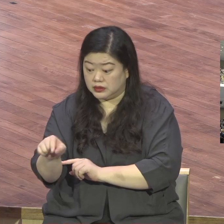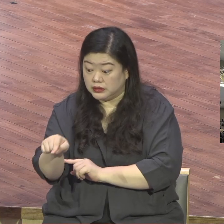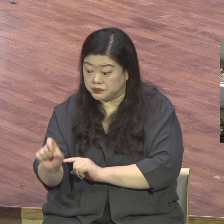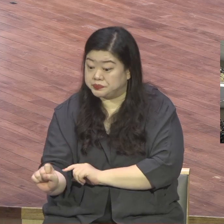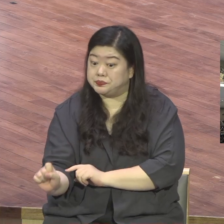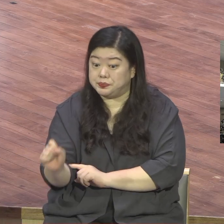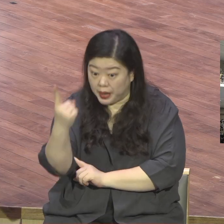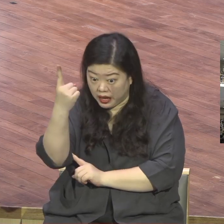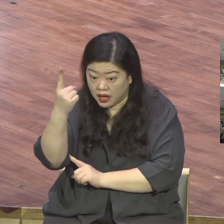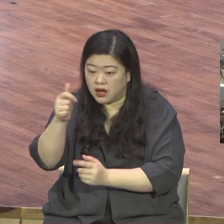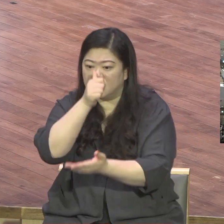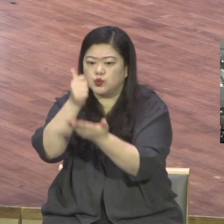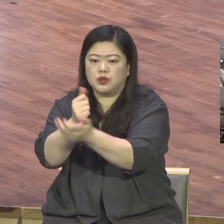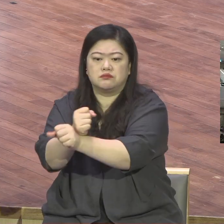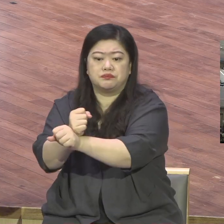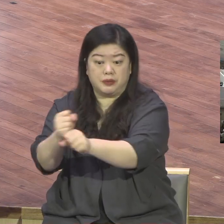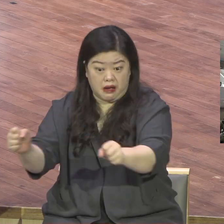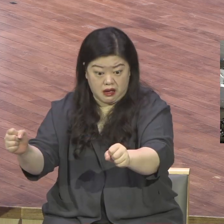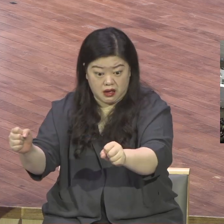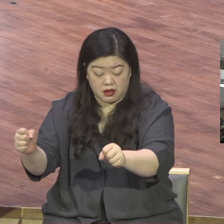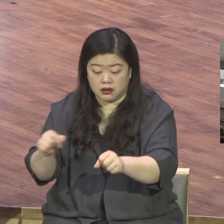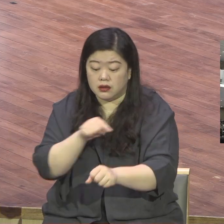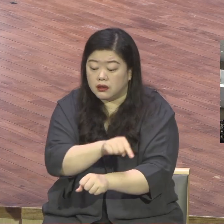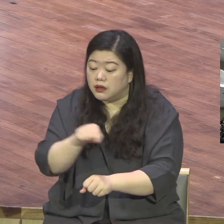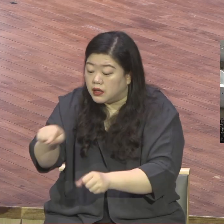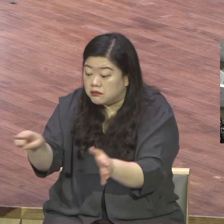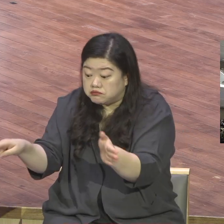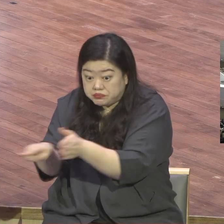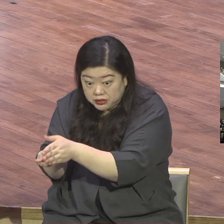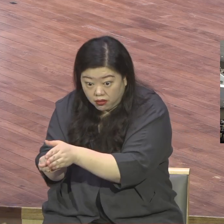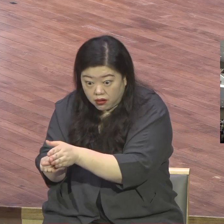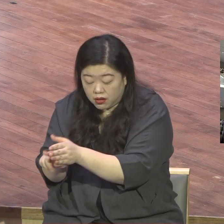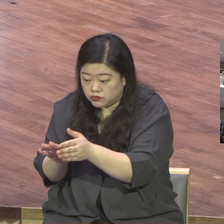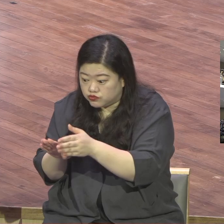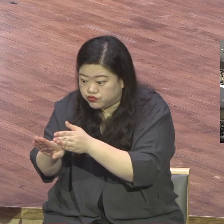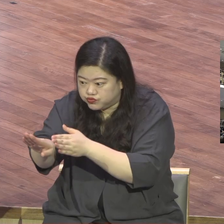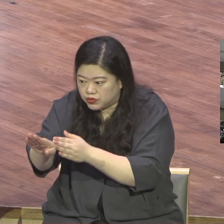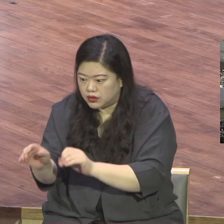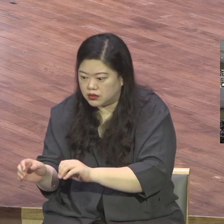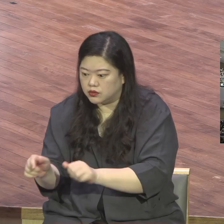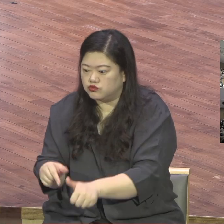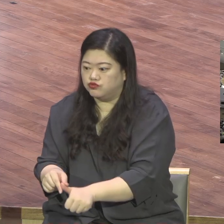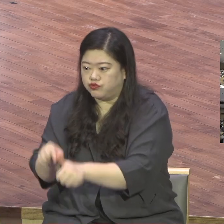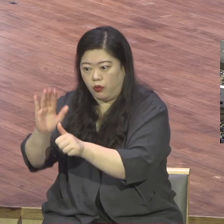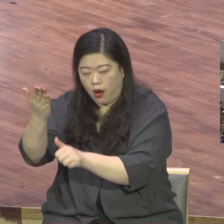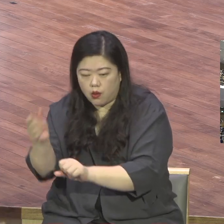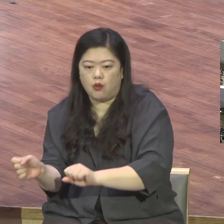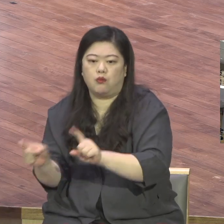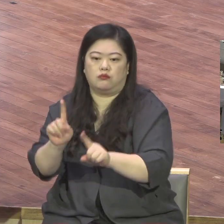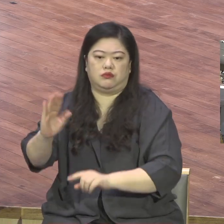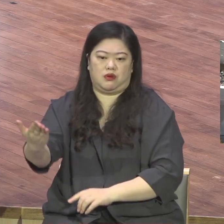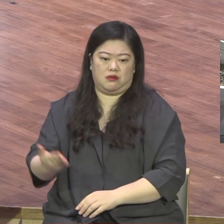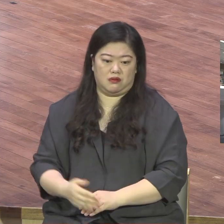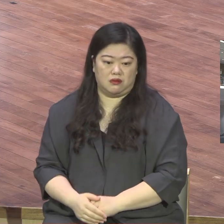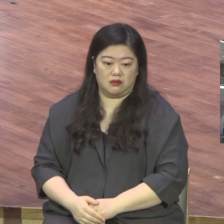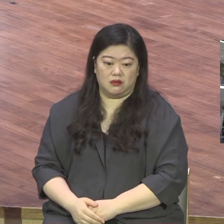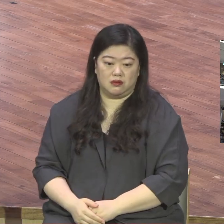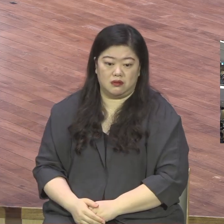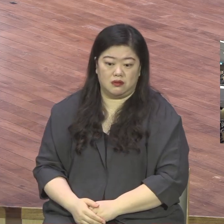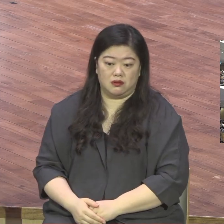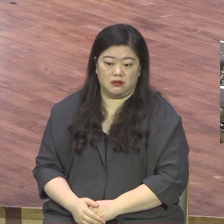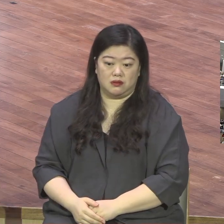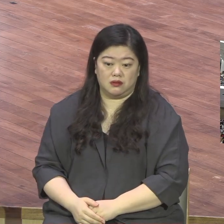자로서는 더욱 그의 살아남으로 말미암아 구원을 받을 것이니라. 이게 무슨 말이냐?